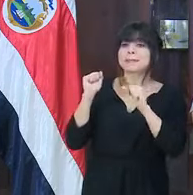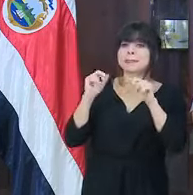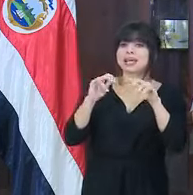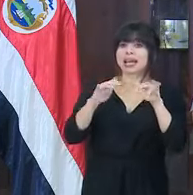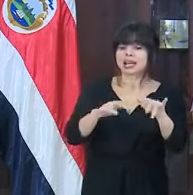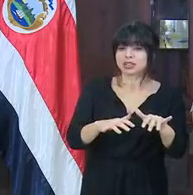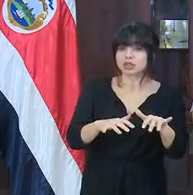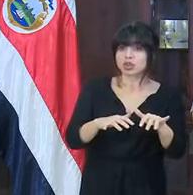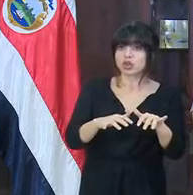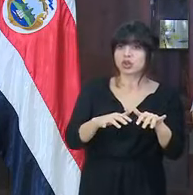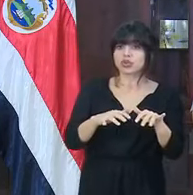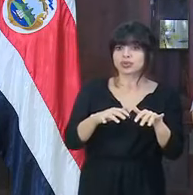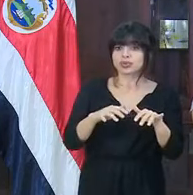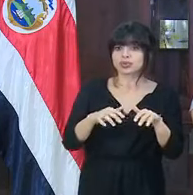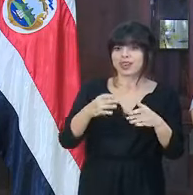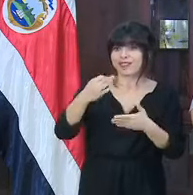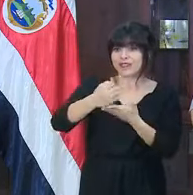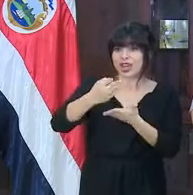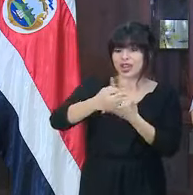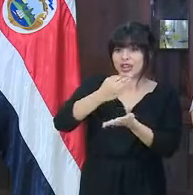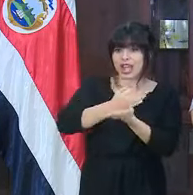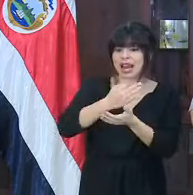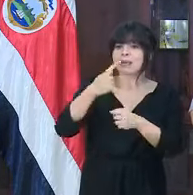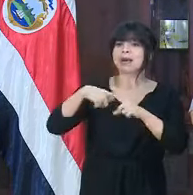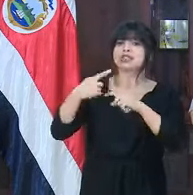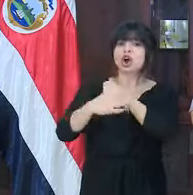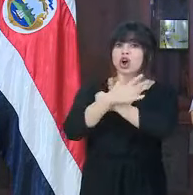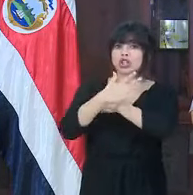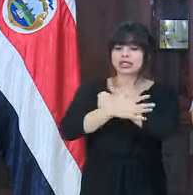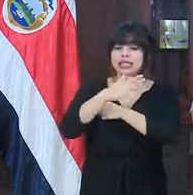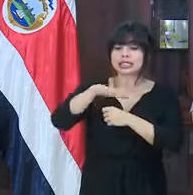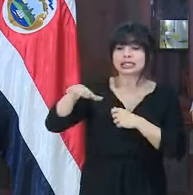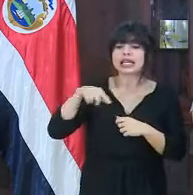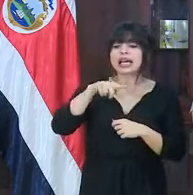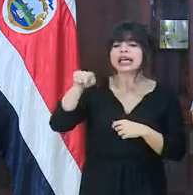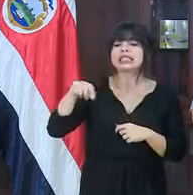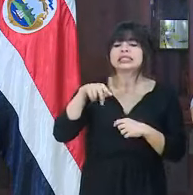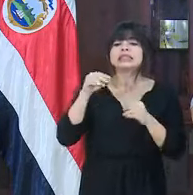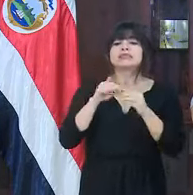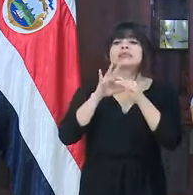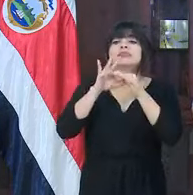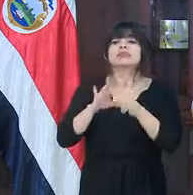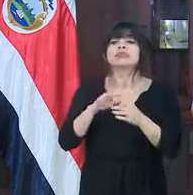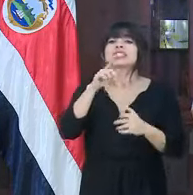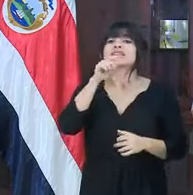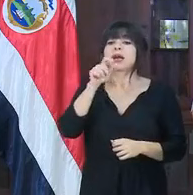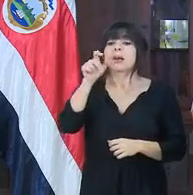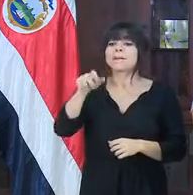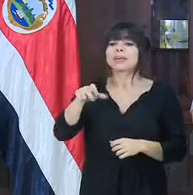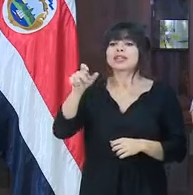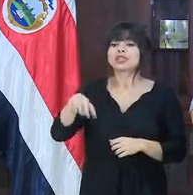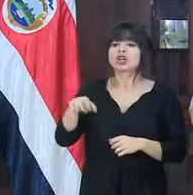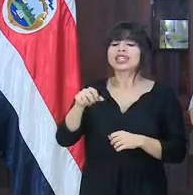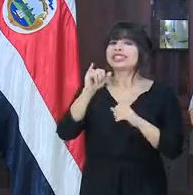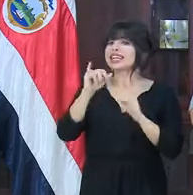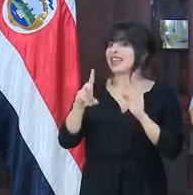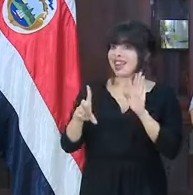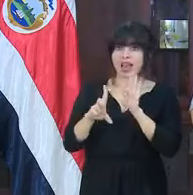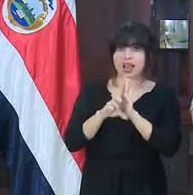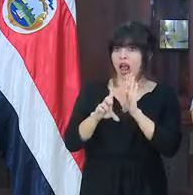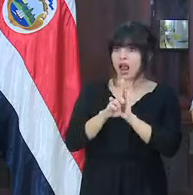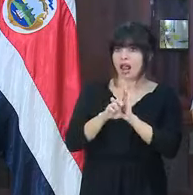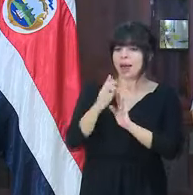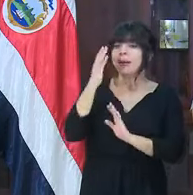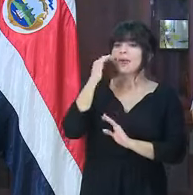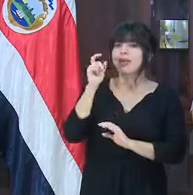migratorio en nuestras fronteras y costas, tiene que ver con las personas que están en la ilegalidad,